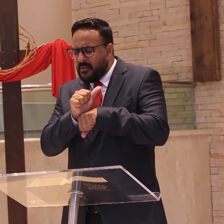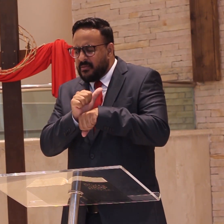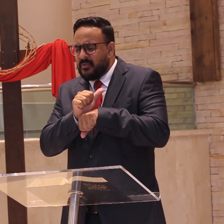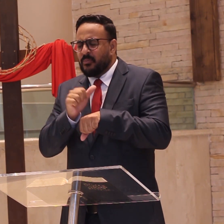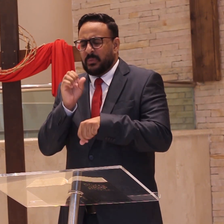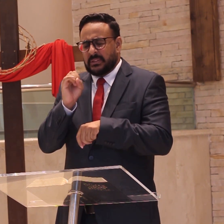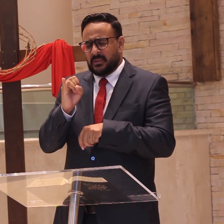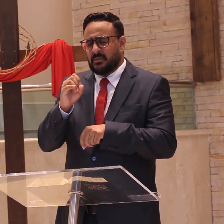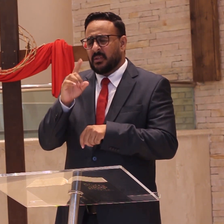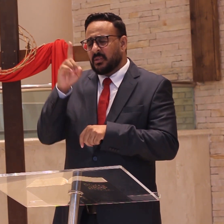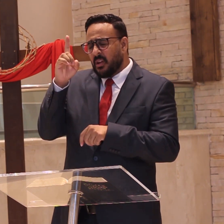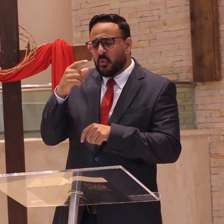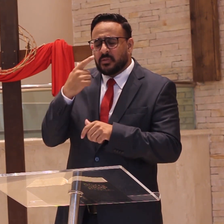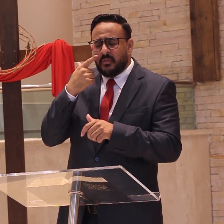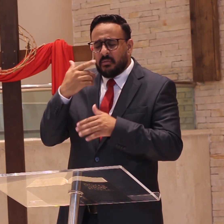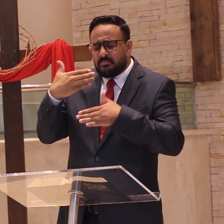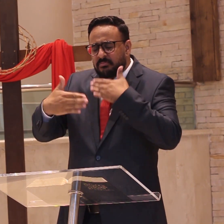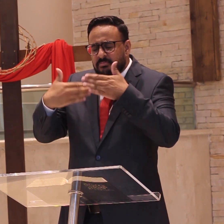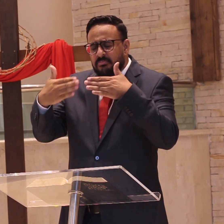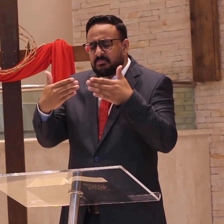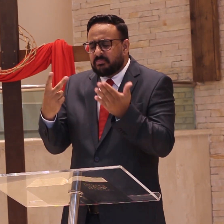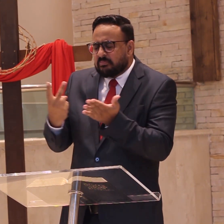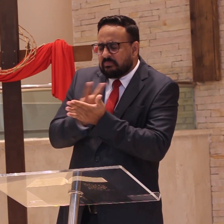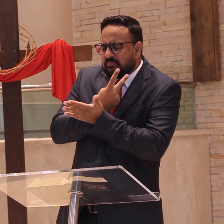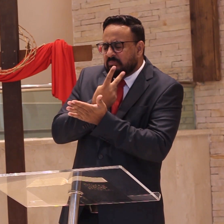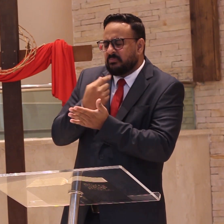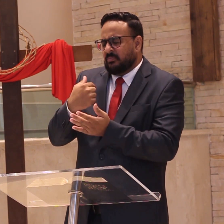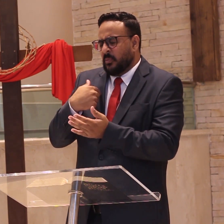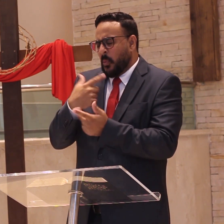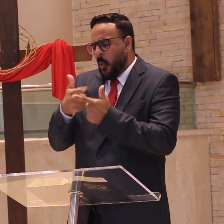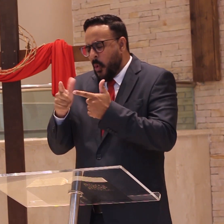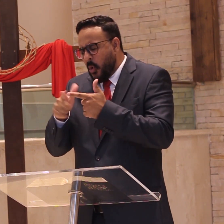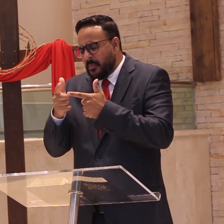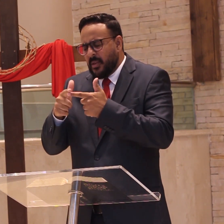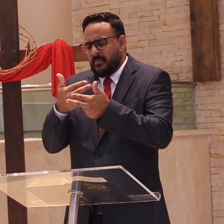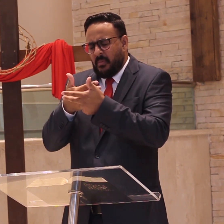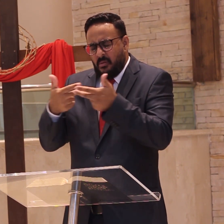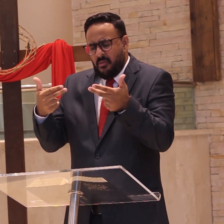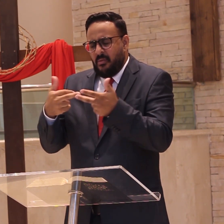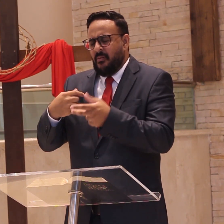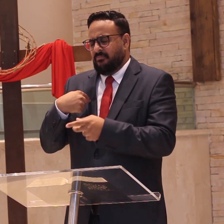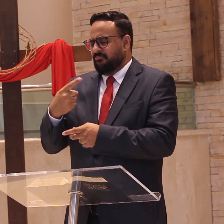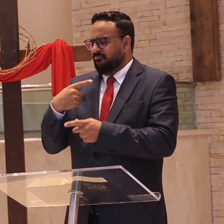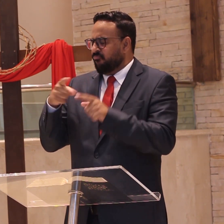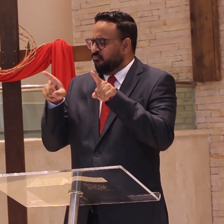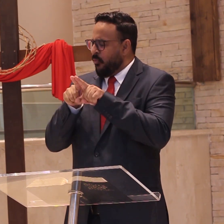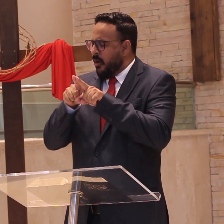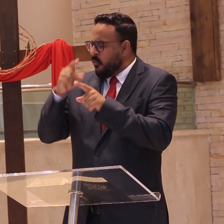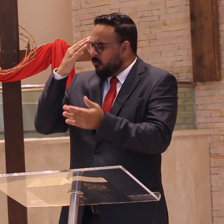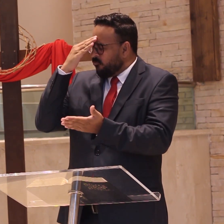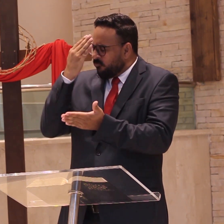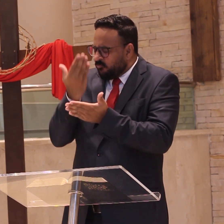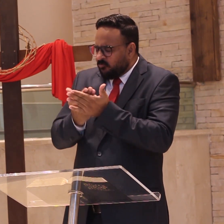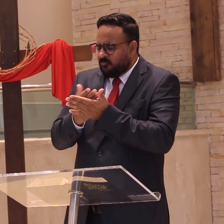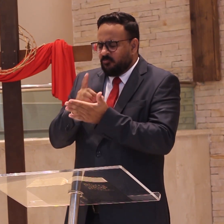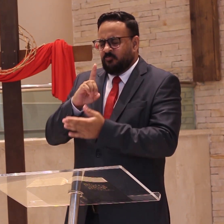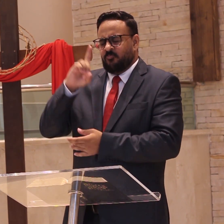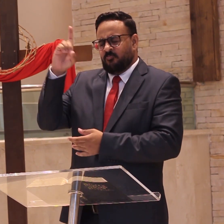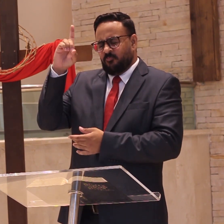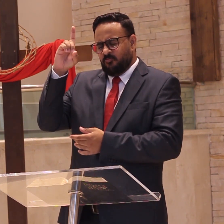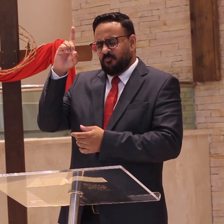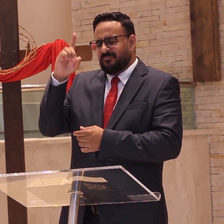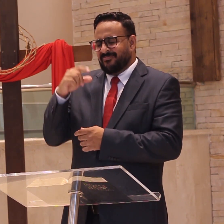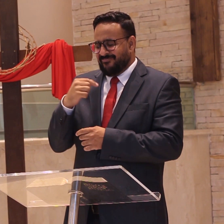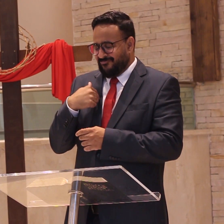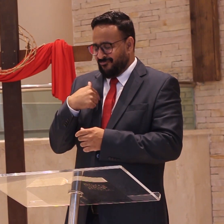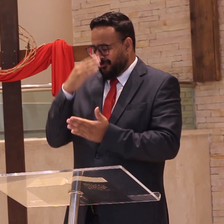Nós queremos ser como Abraão, nós queremos ser fervorosos como Abraão foi, porque quando acontecer algum problema em nossa vida, queremos